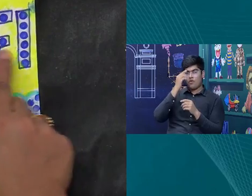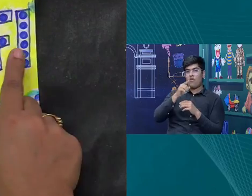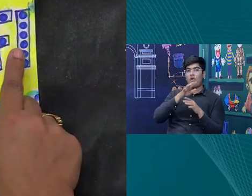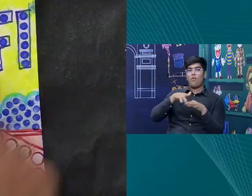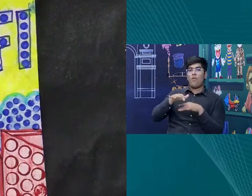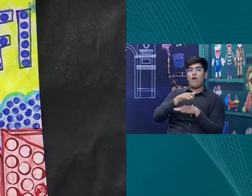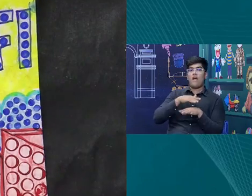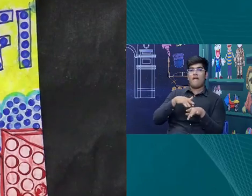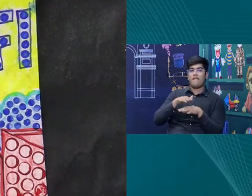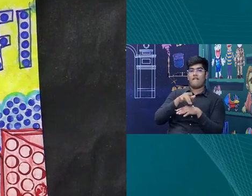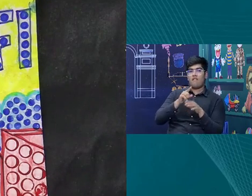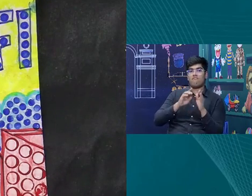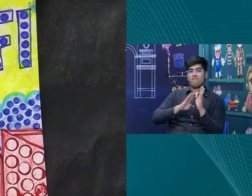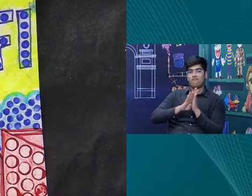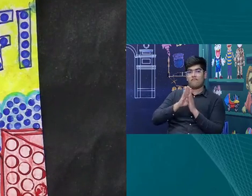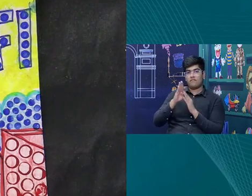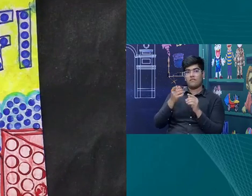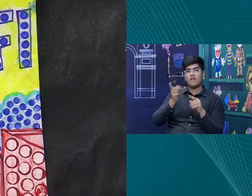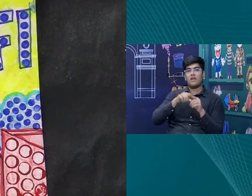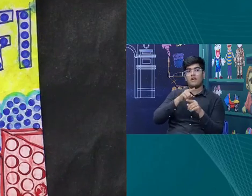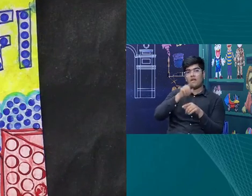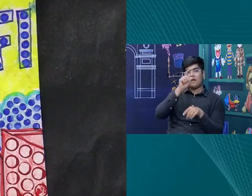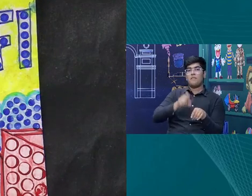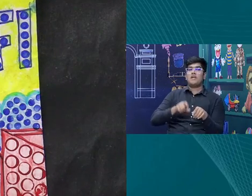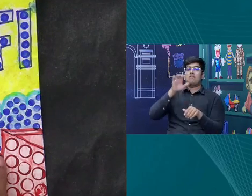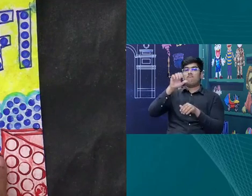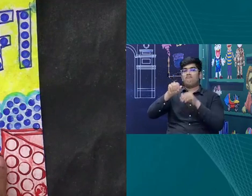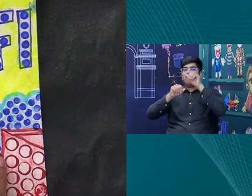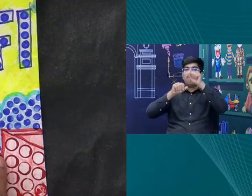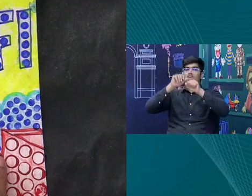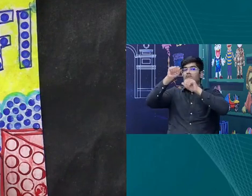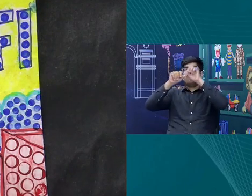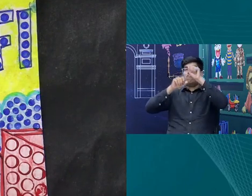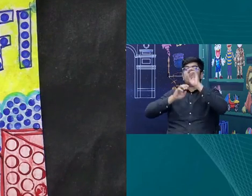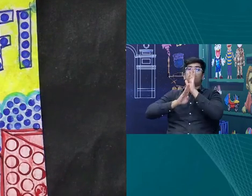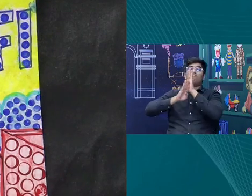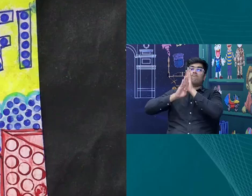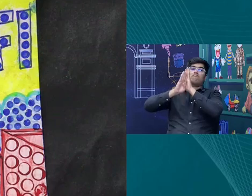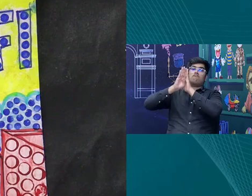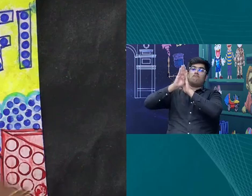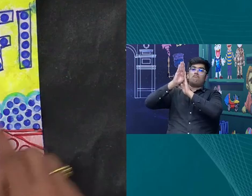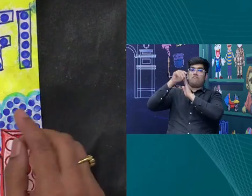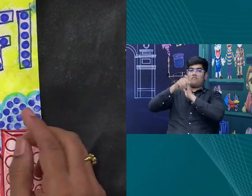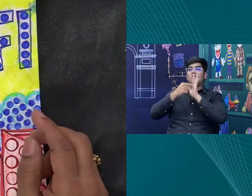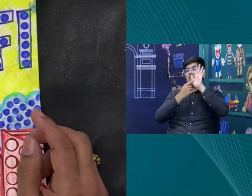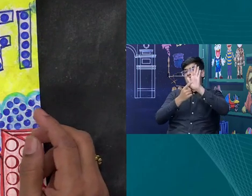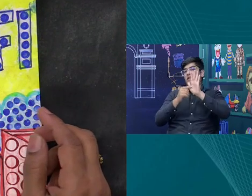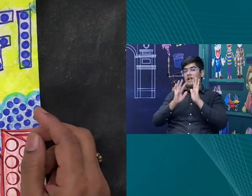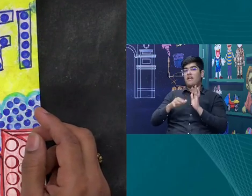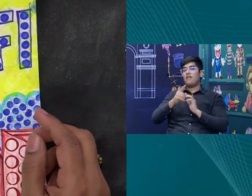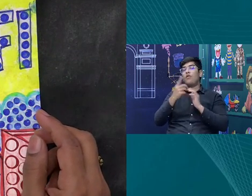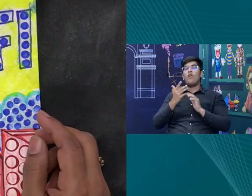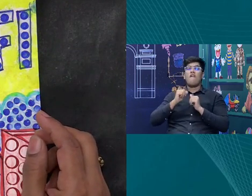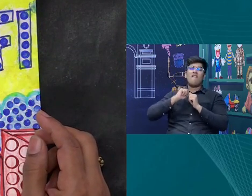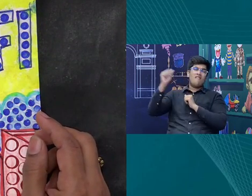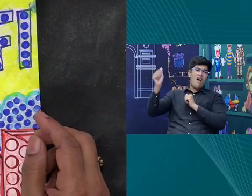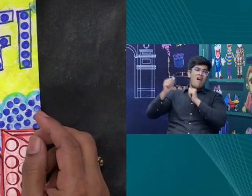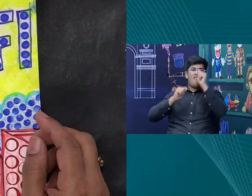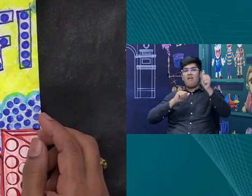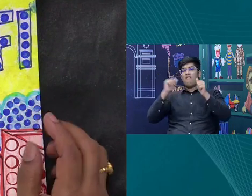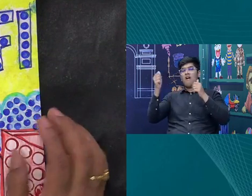और जो लोग हैं वो धीरे धीरे इस तरीके से तरक्की करते जा रहे हैं तो यह हमारे नए नए दूर सर्चार के जो